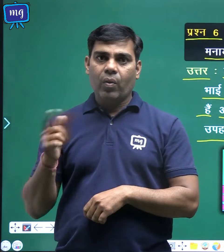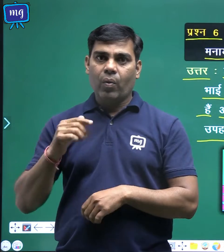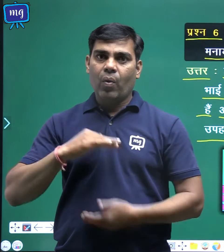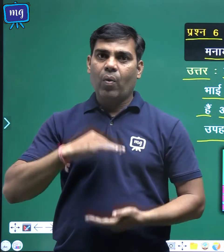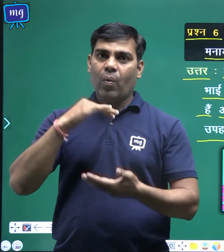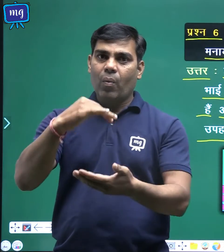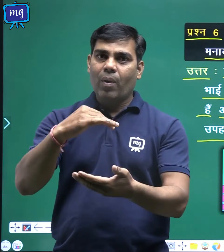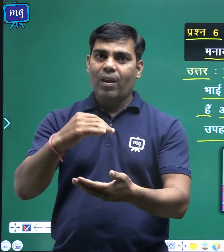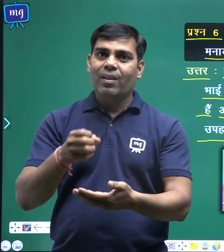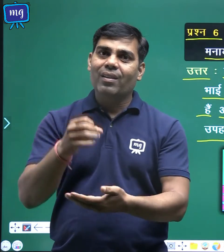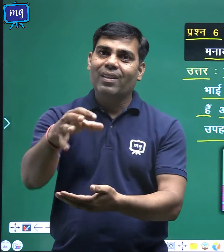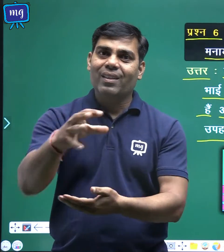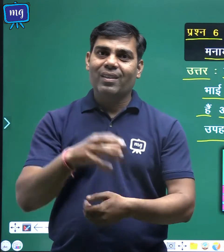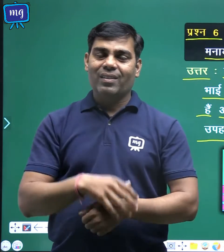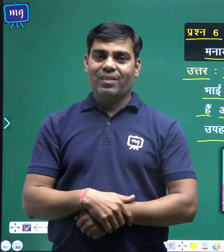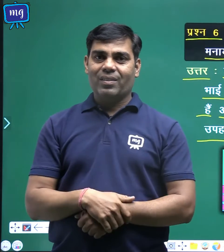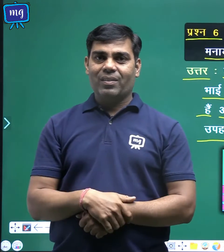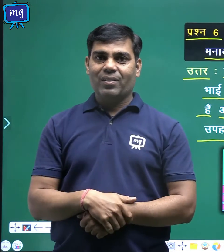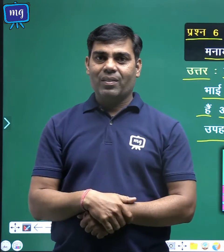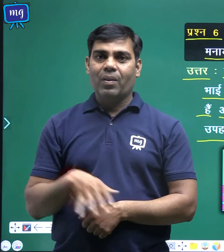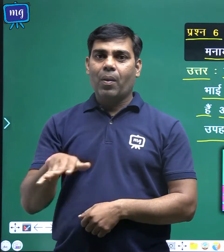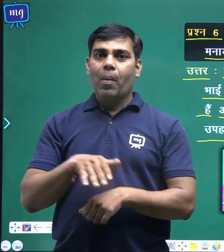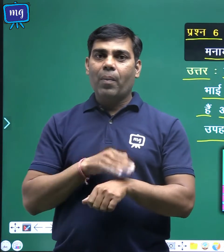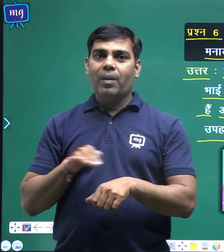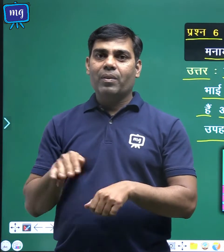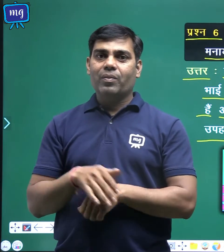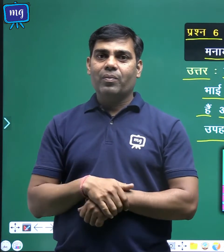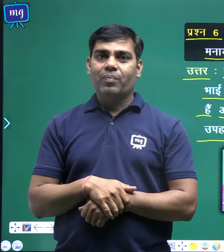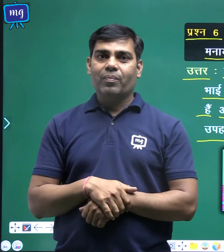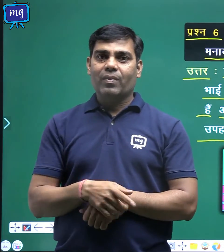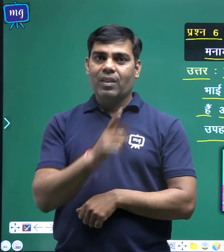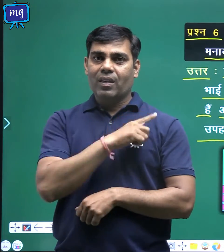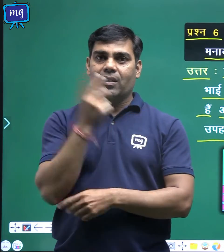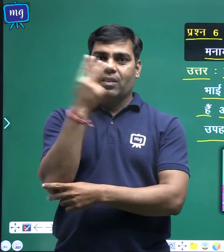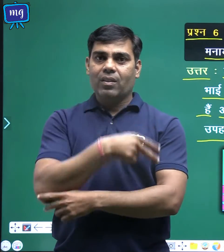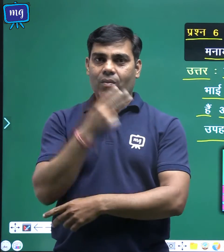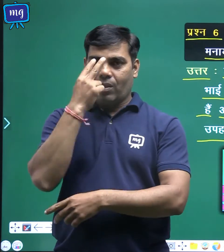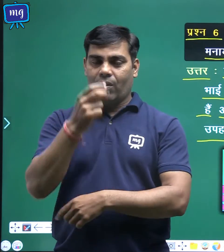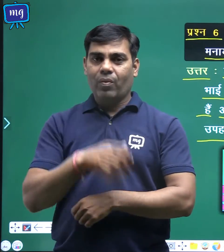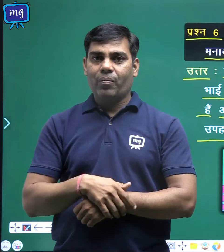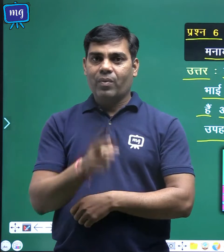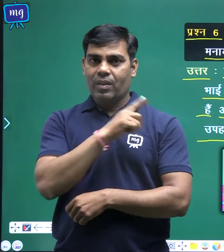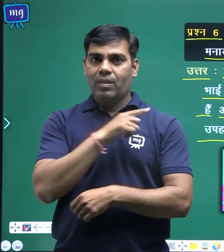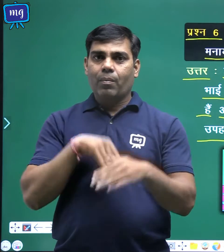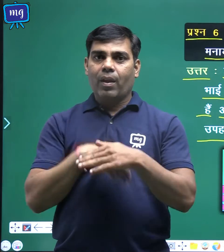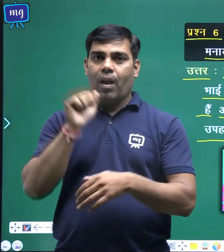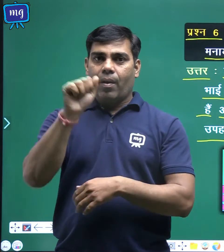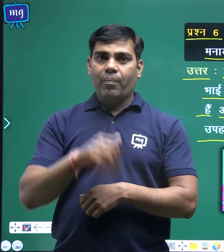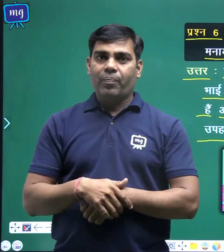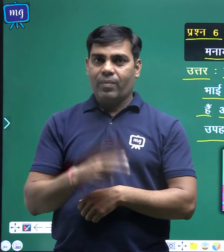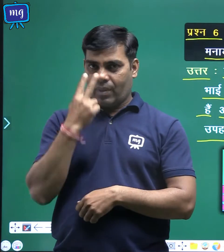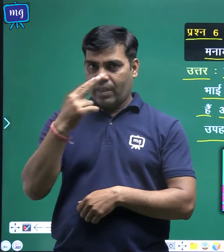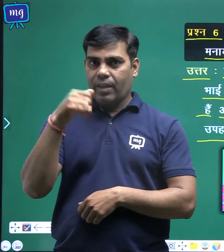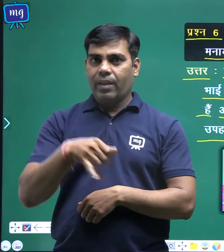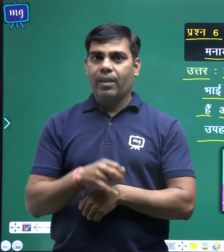उपहार देते हैं। प्यारे बच्चों, इस चित्र को देखो। इसमें आप देख